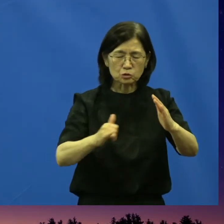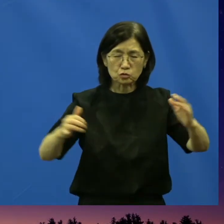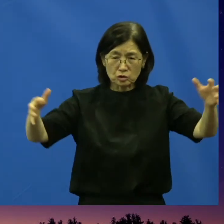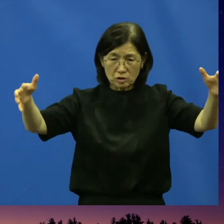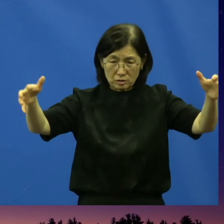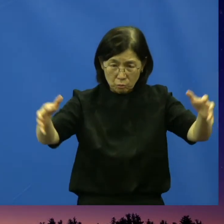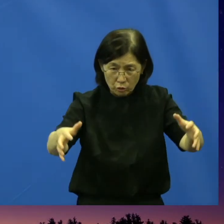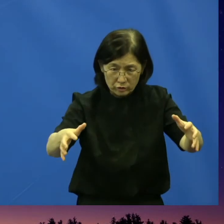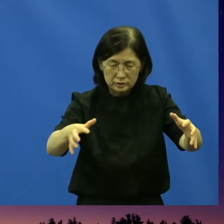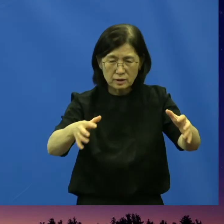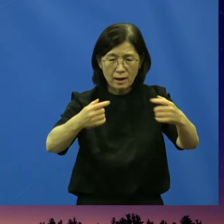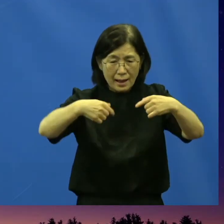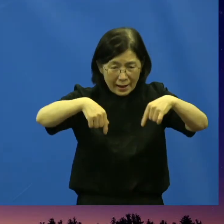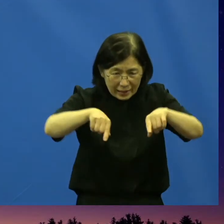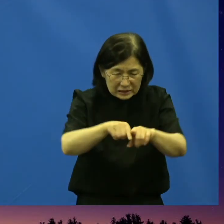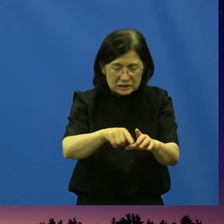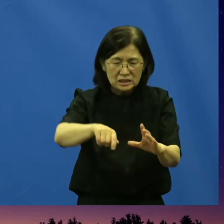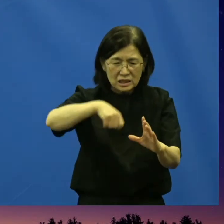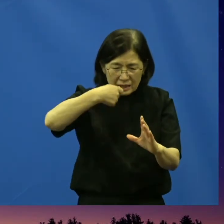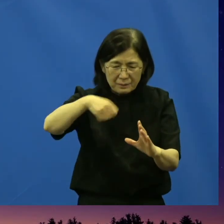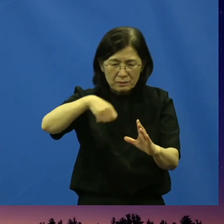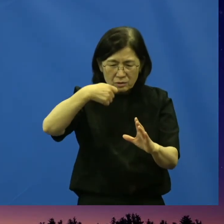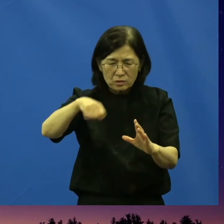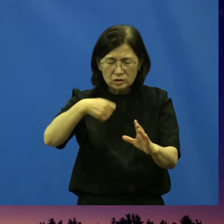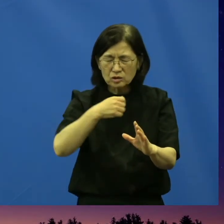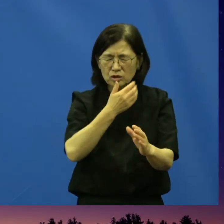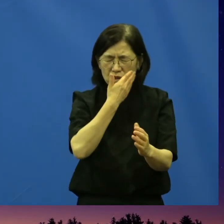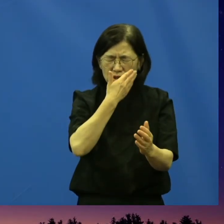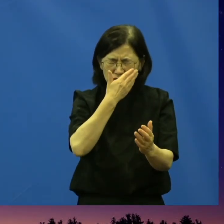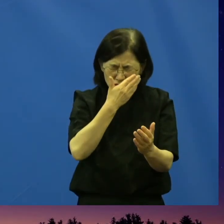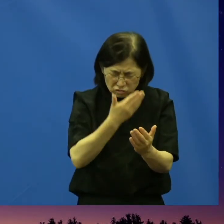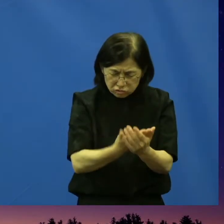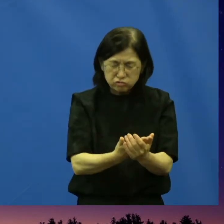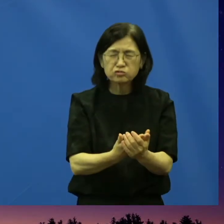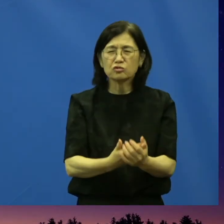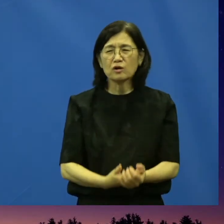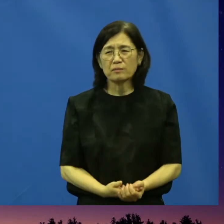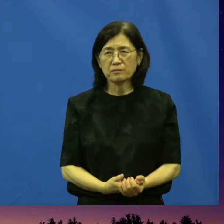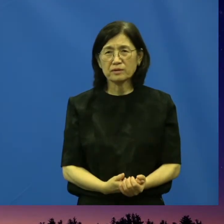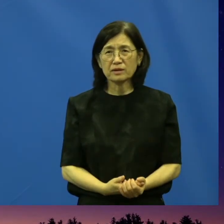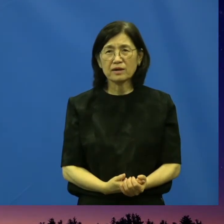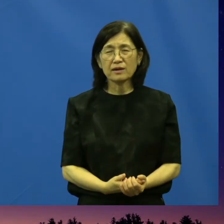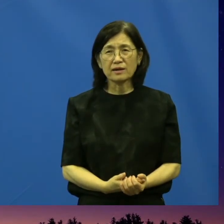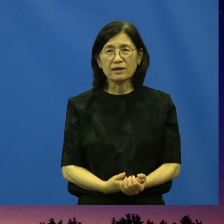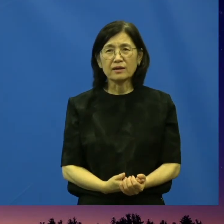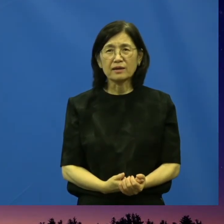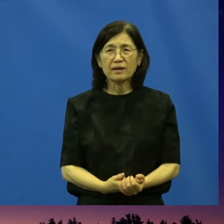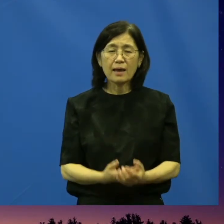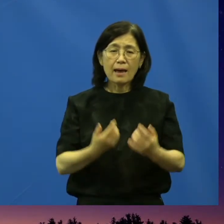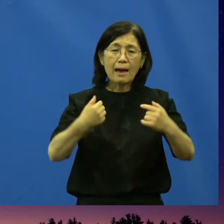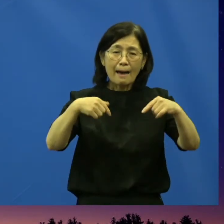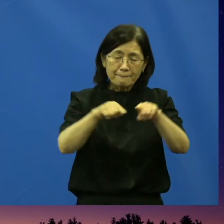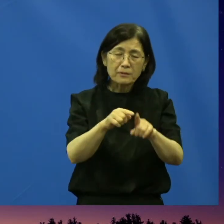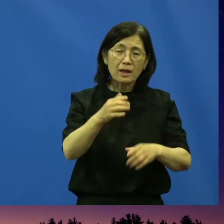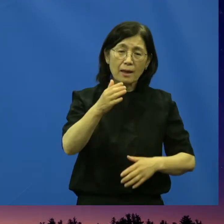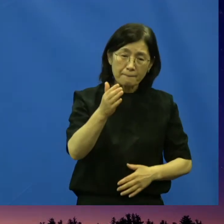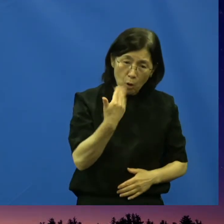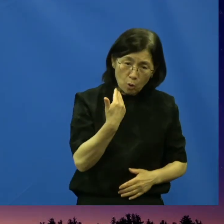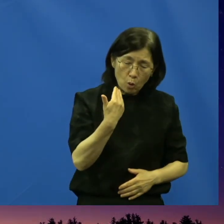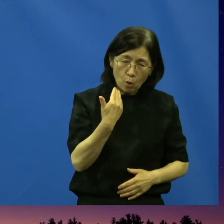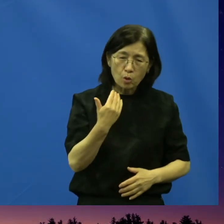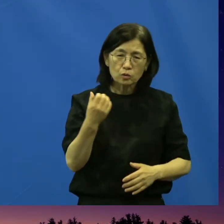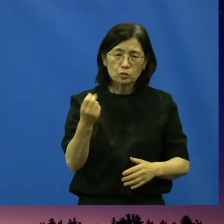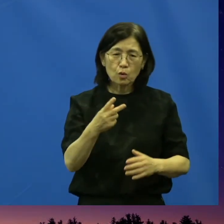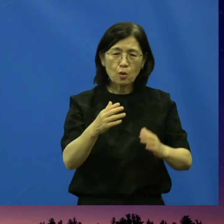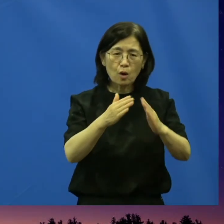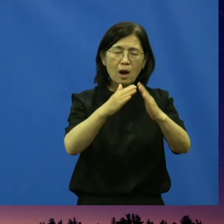몰라요. 먹을 게 있어야 돼요. 먹을 게 있어야 돼요. 뭐든지 먹을 게 있고 함께 나누고, 특별히 가정에서도 오늘날